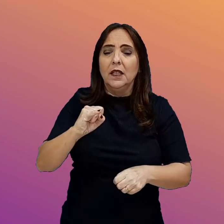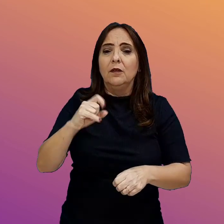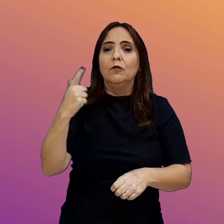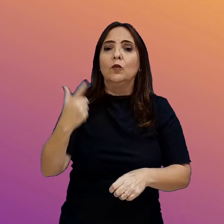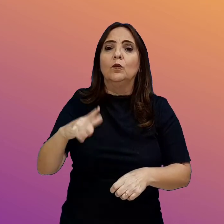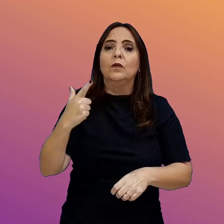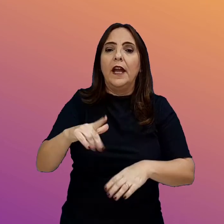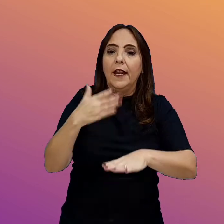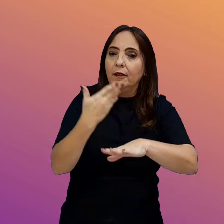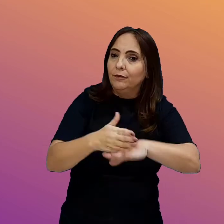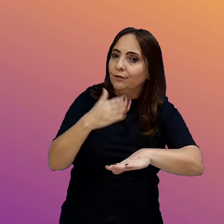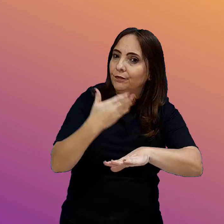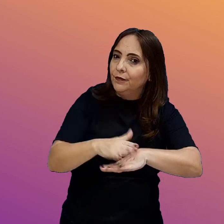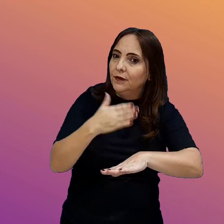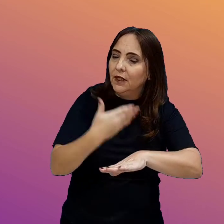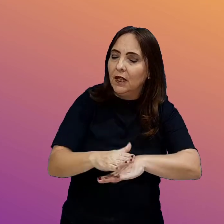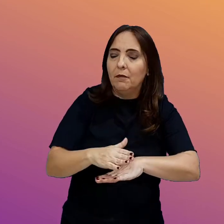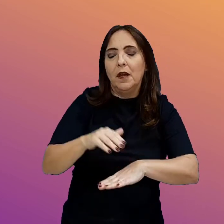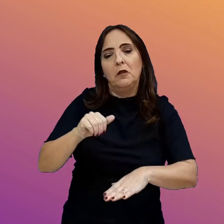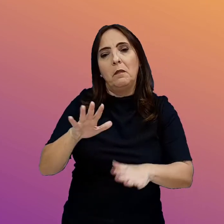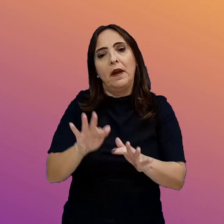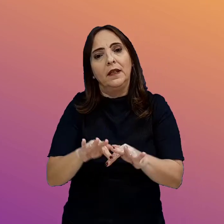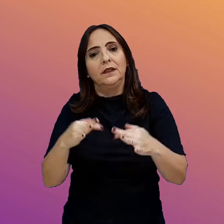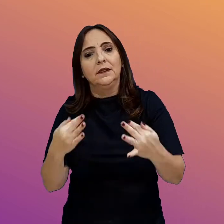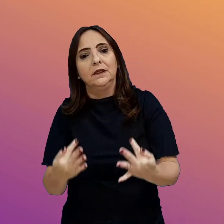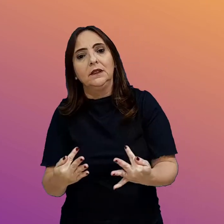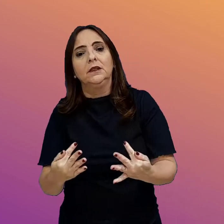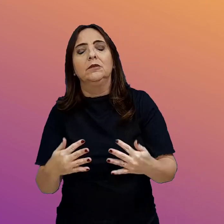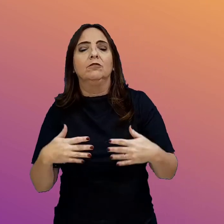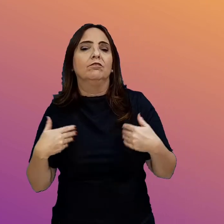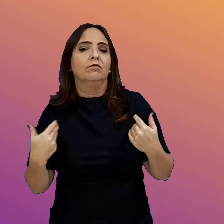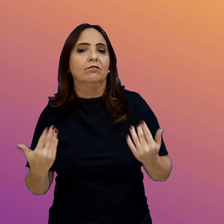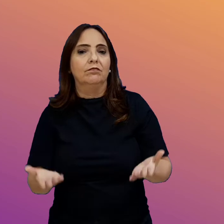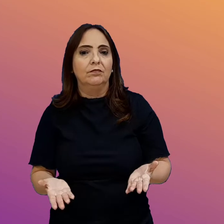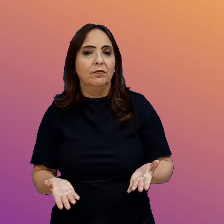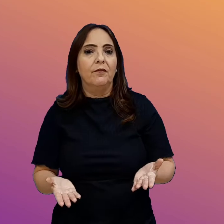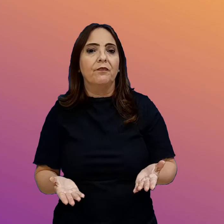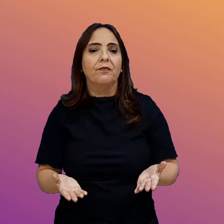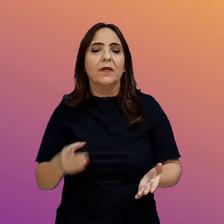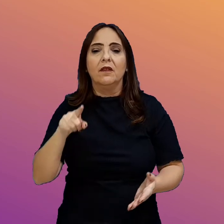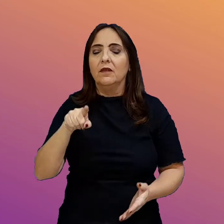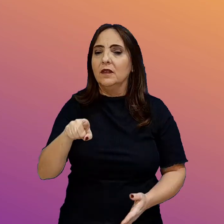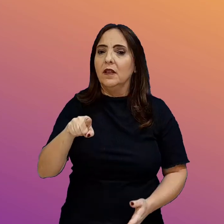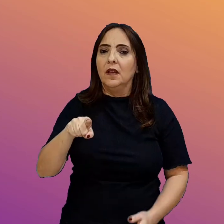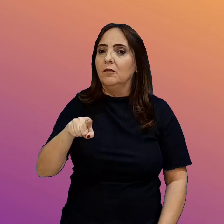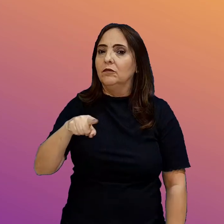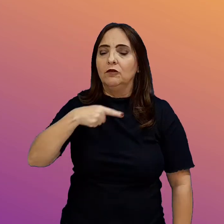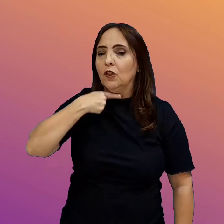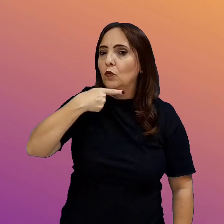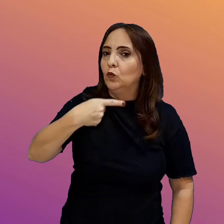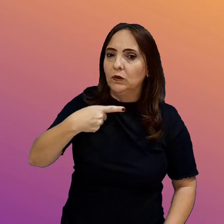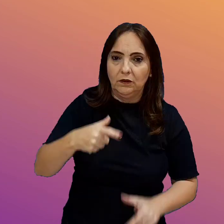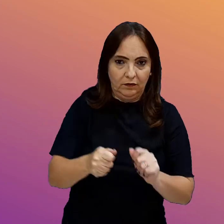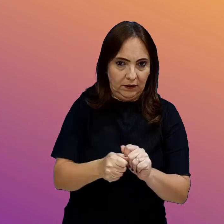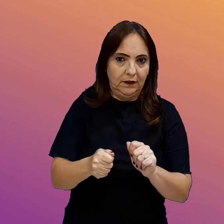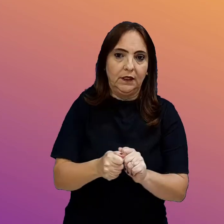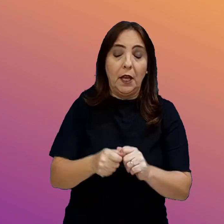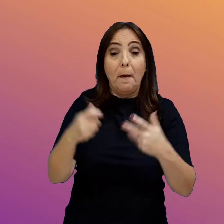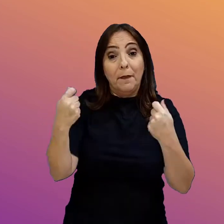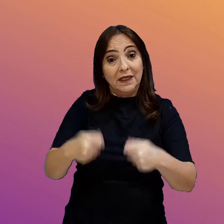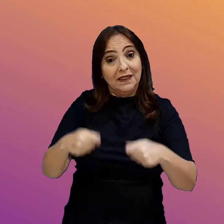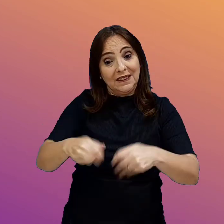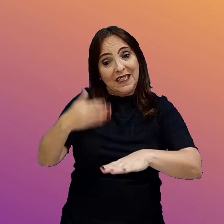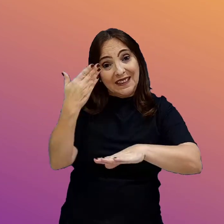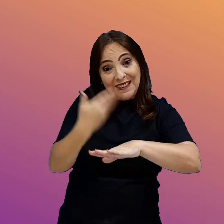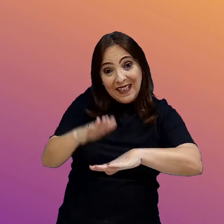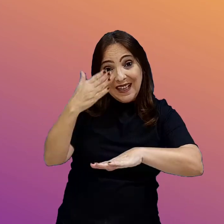treinamento adequado, pode ser a tarefa mais simples, como fritar um ovo, você não vai conseguir fazer. Então, isso é uma coisa que a